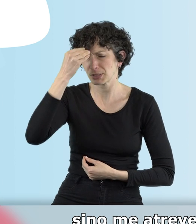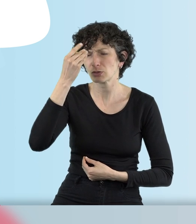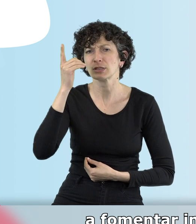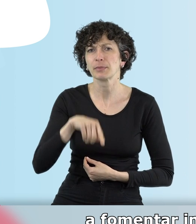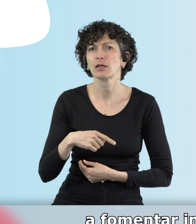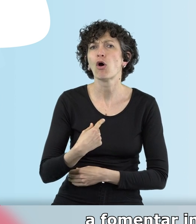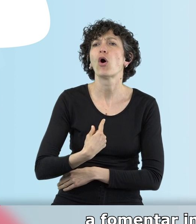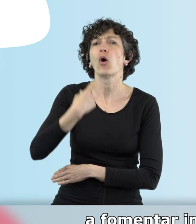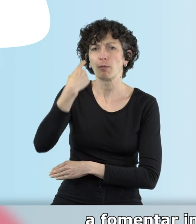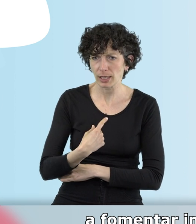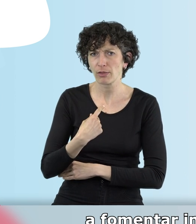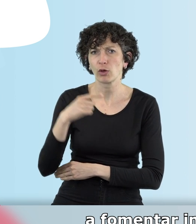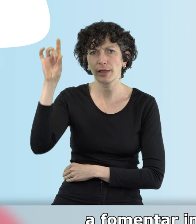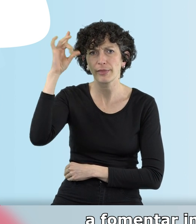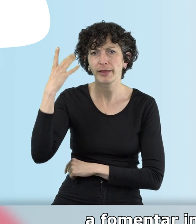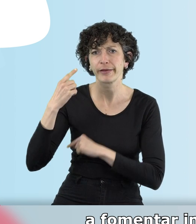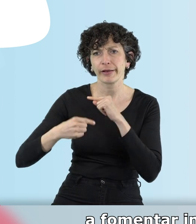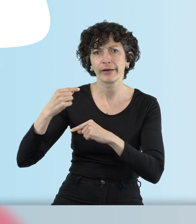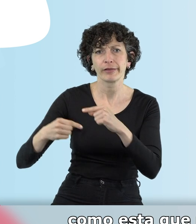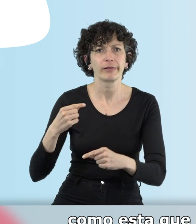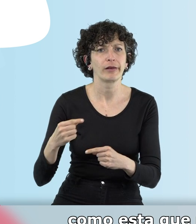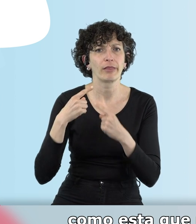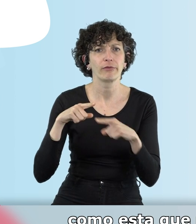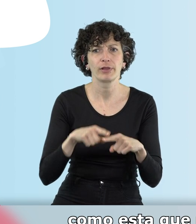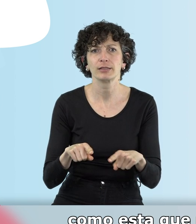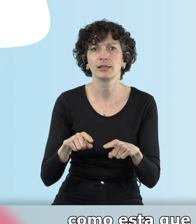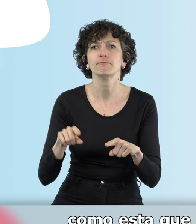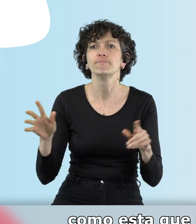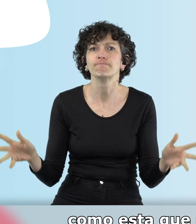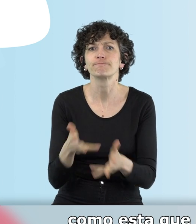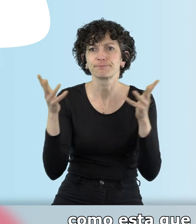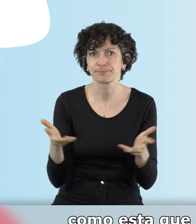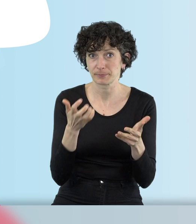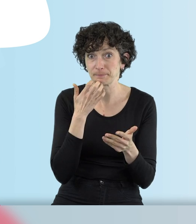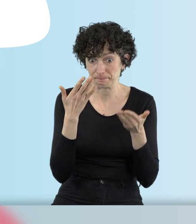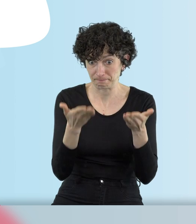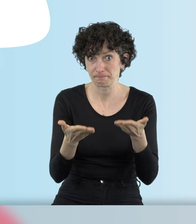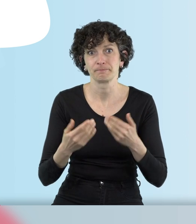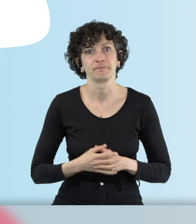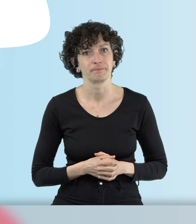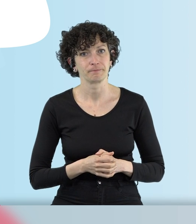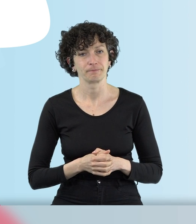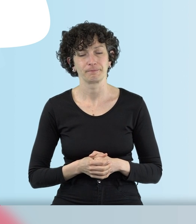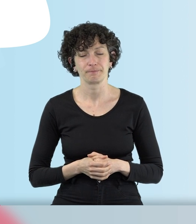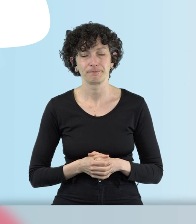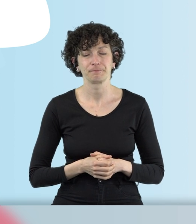estamos obligados a fomentar iniciativas de carácter intergeneracional como esta que nos ocupa. Ajá, estupendo.